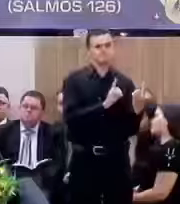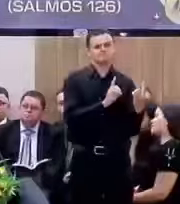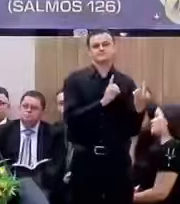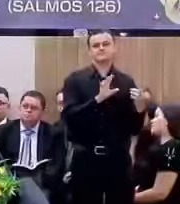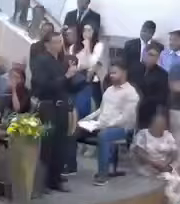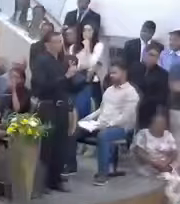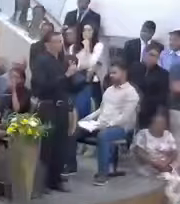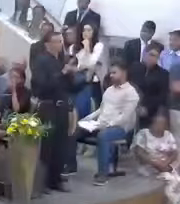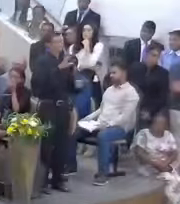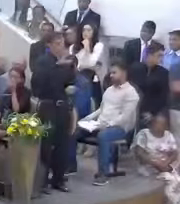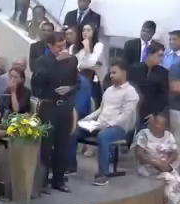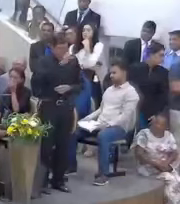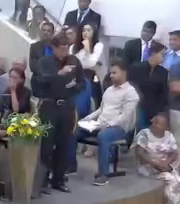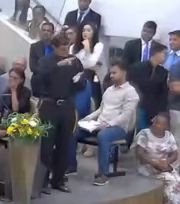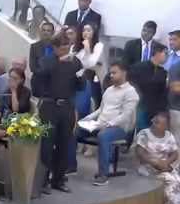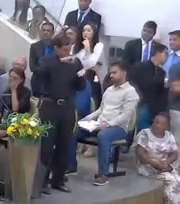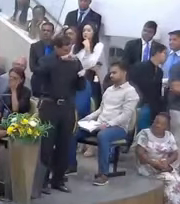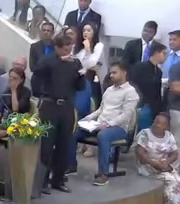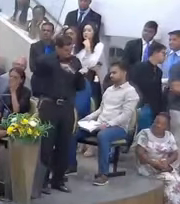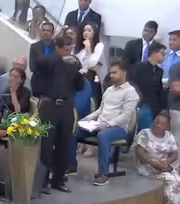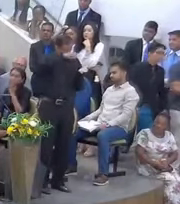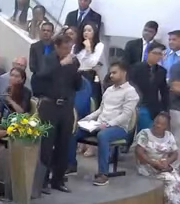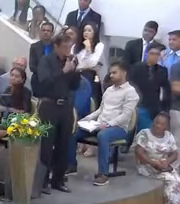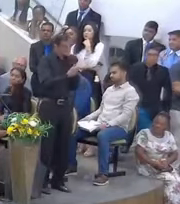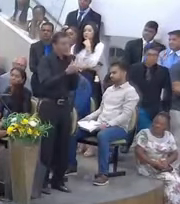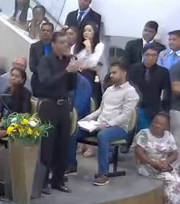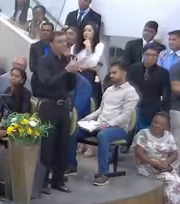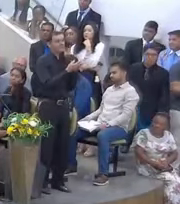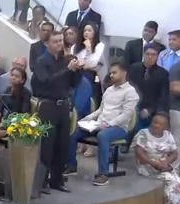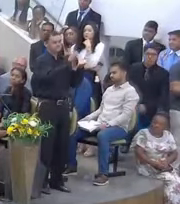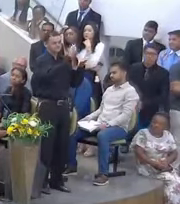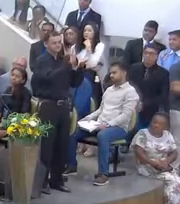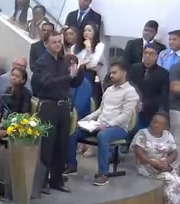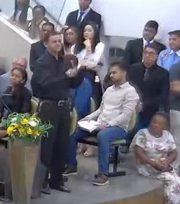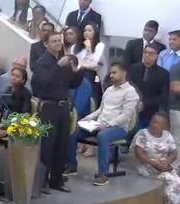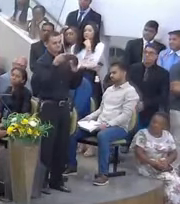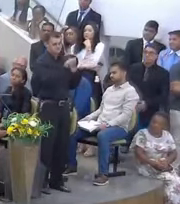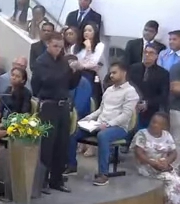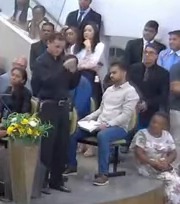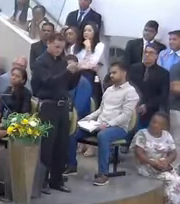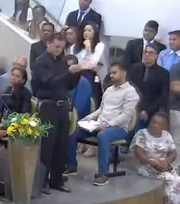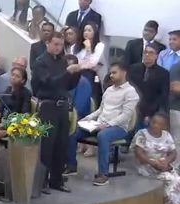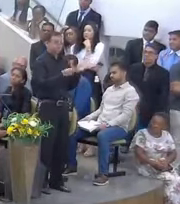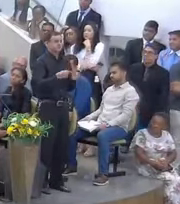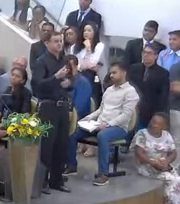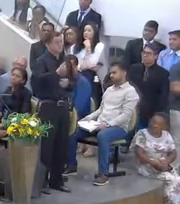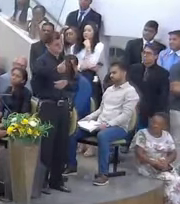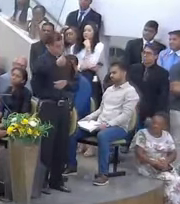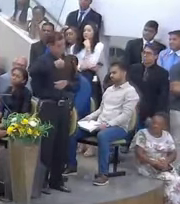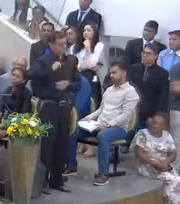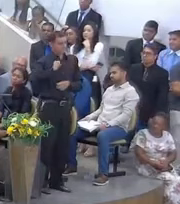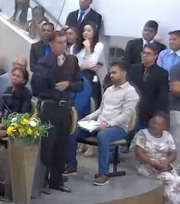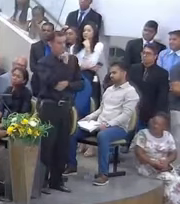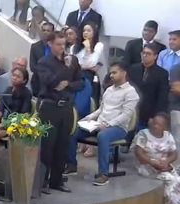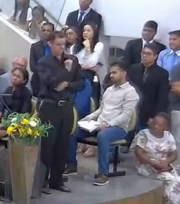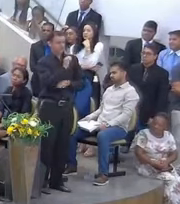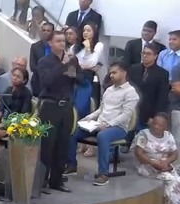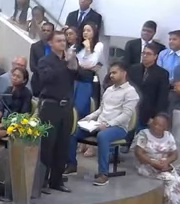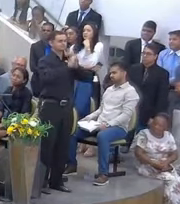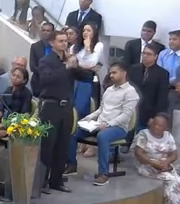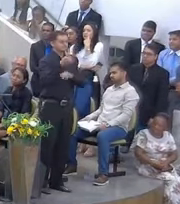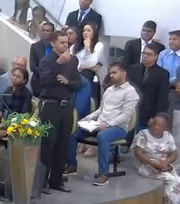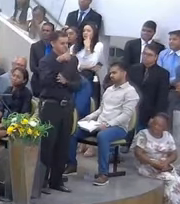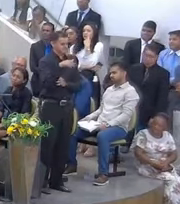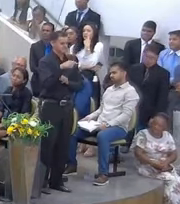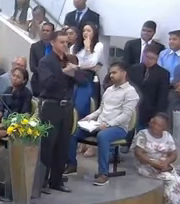o texto bíblico, a palavra de Deus, em 1 Samuel 17,45,